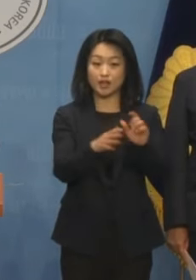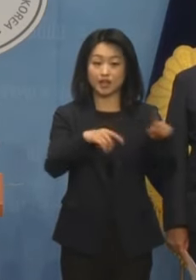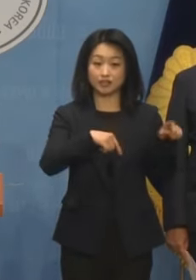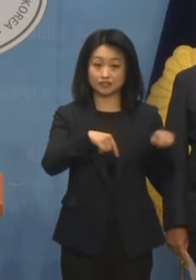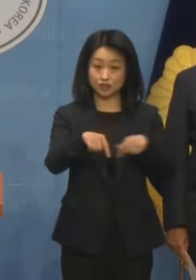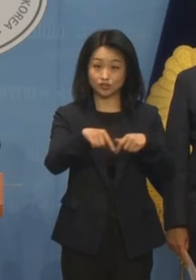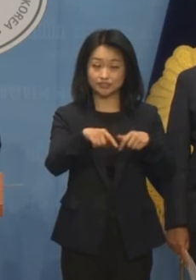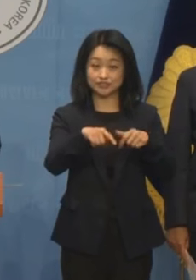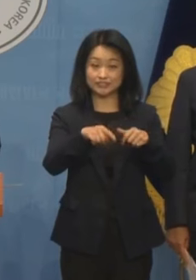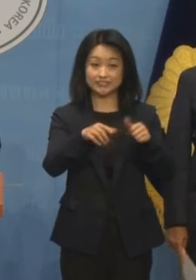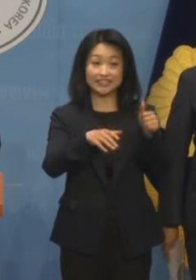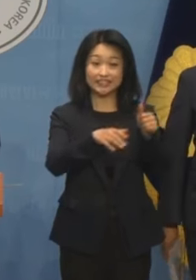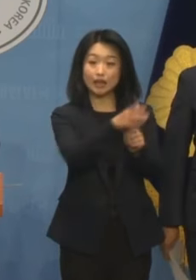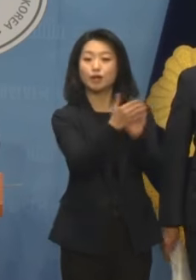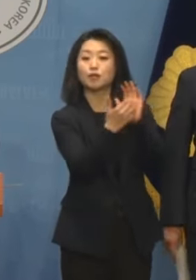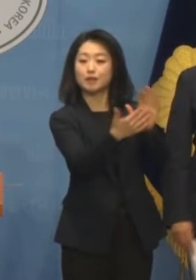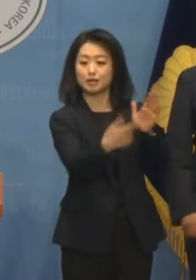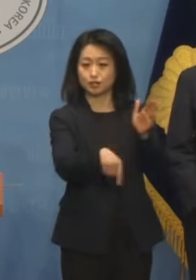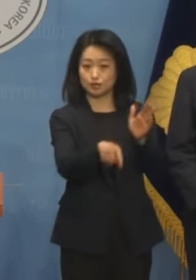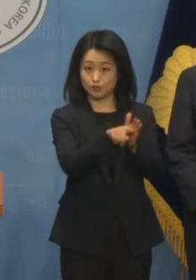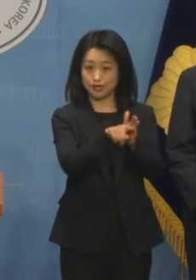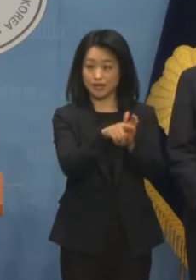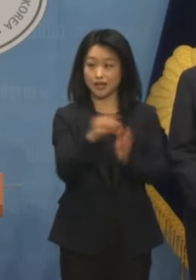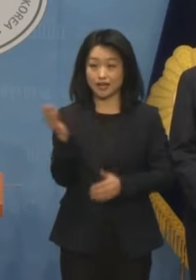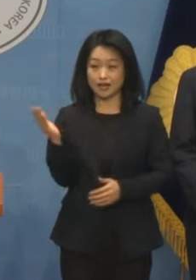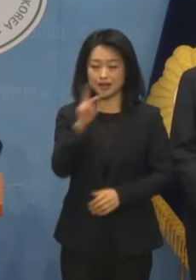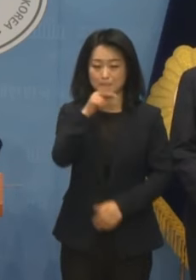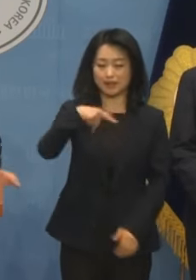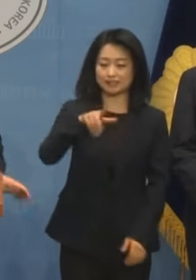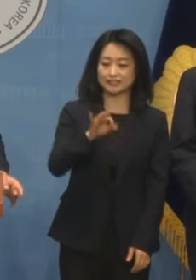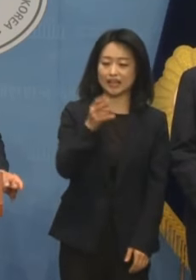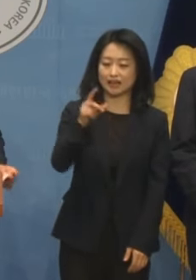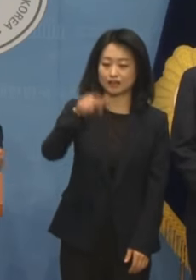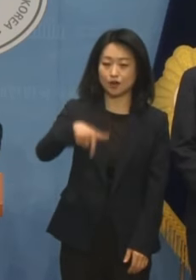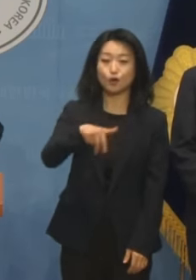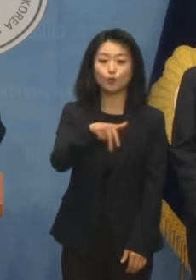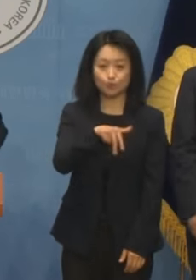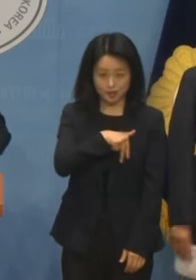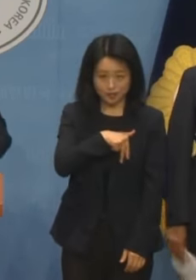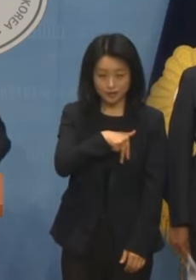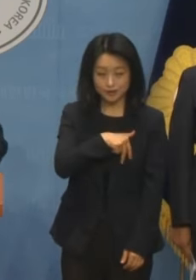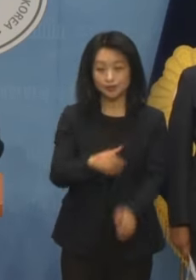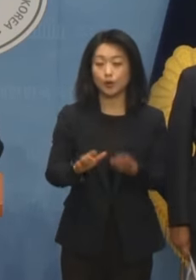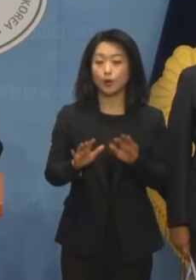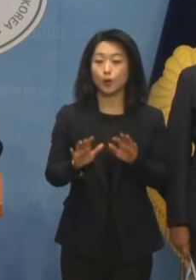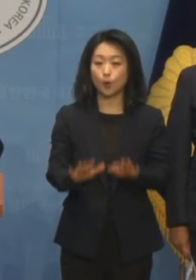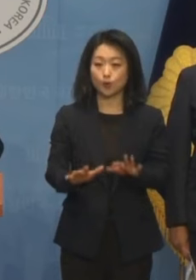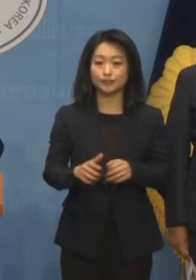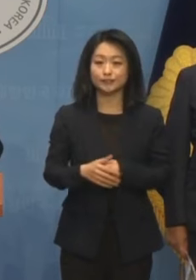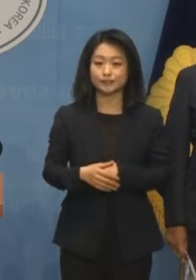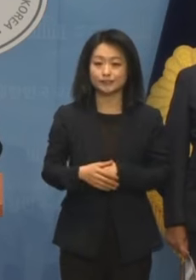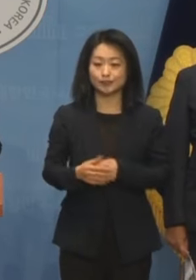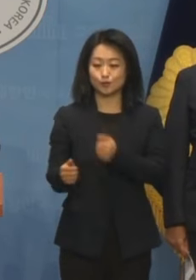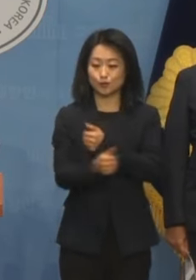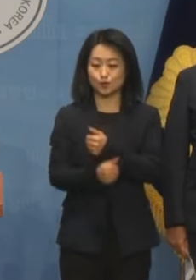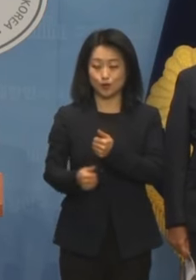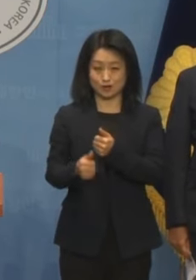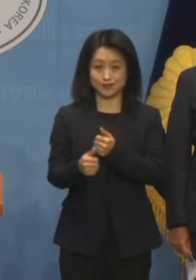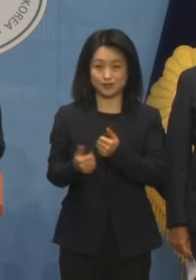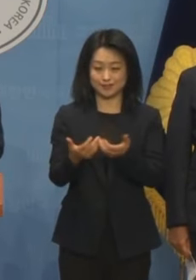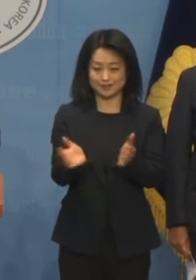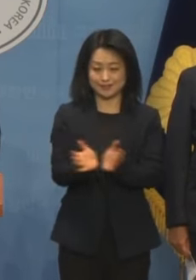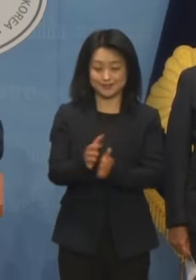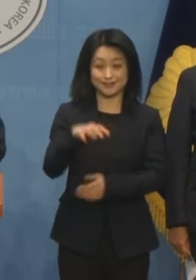정치테러대책위원회 간사를 맡고 있는 경기도 김포울의 박상혁 의원입니다. 오늘 저희 대책위원회에서